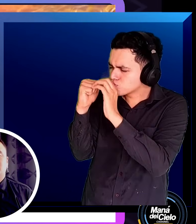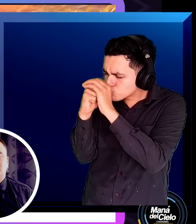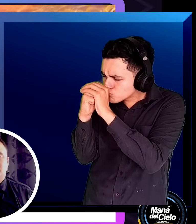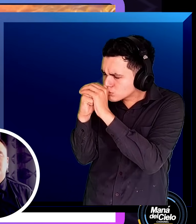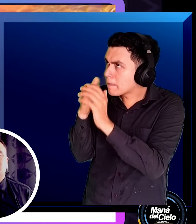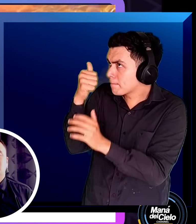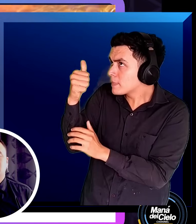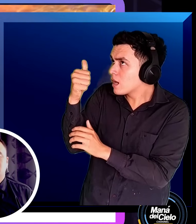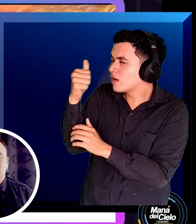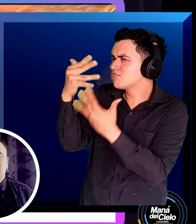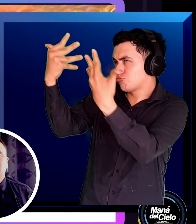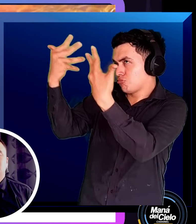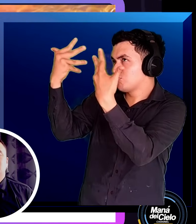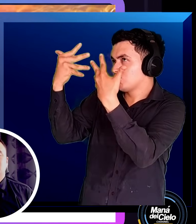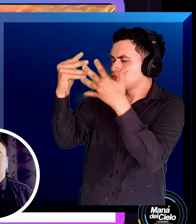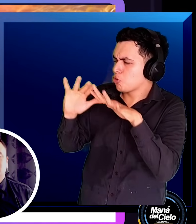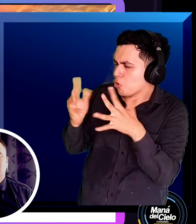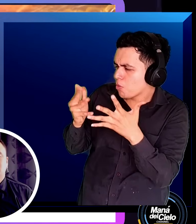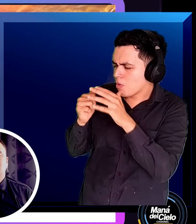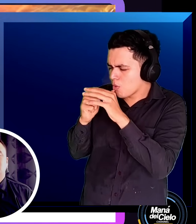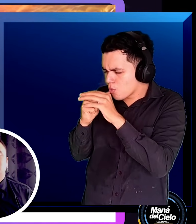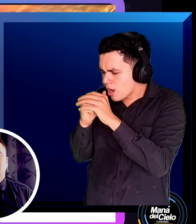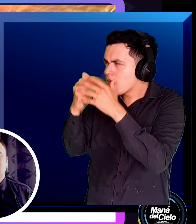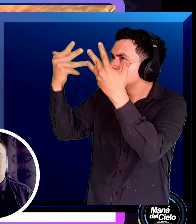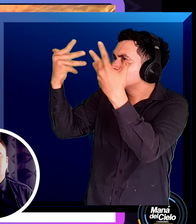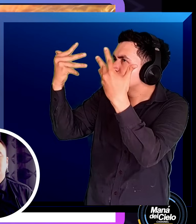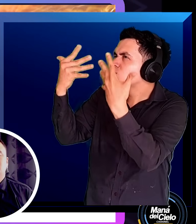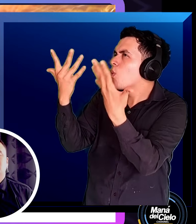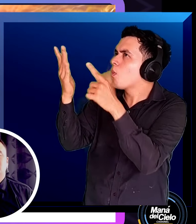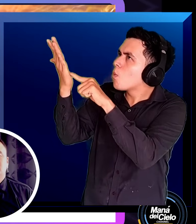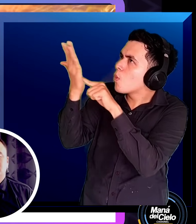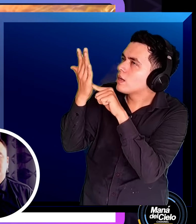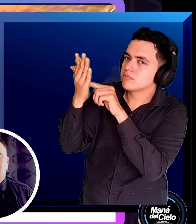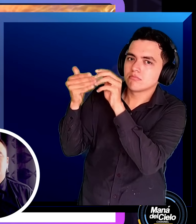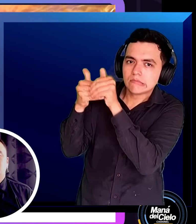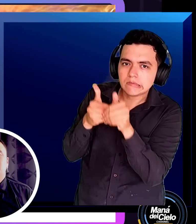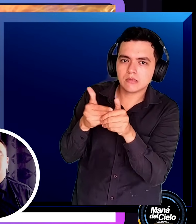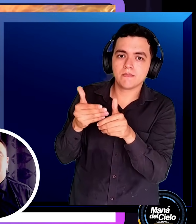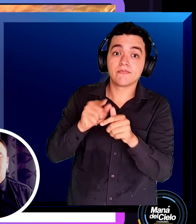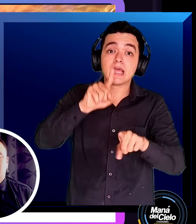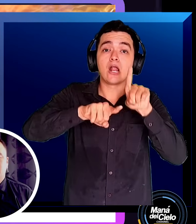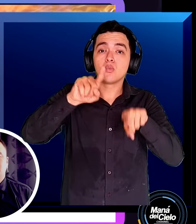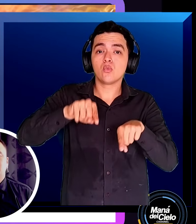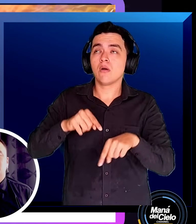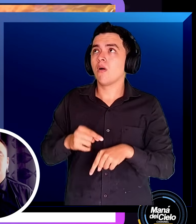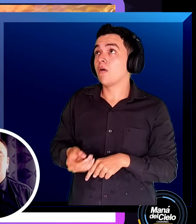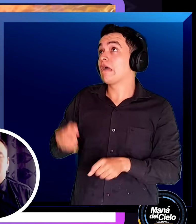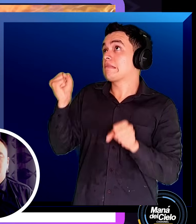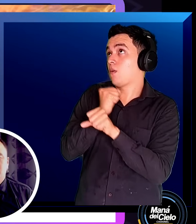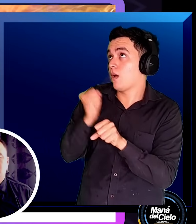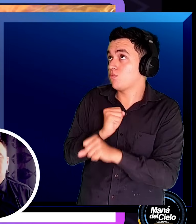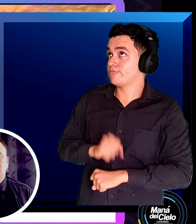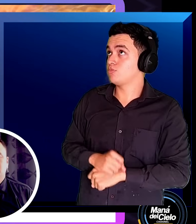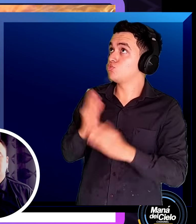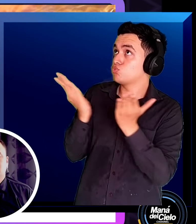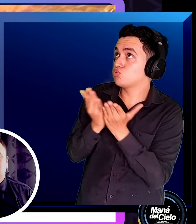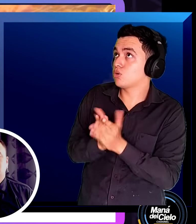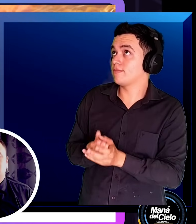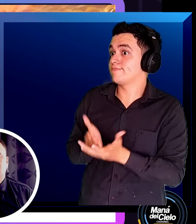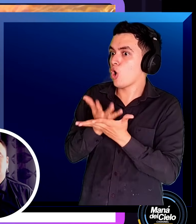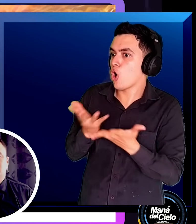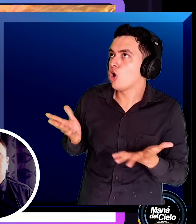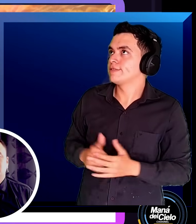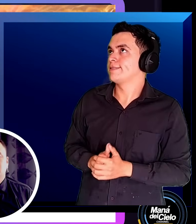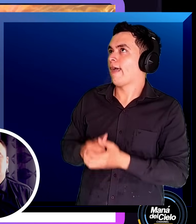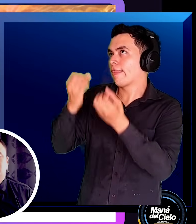culminación de ese ayuno? Dice: y Jehová nos fue propicio.